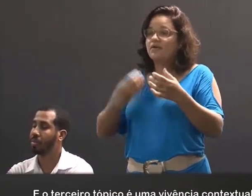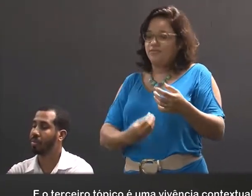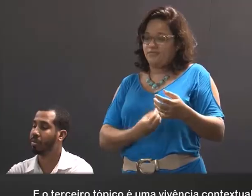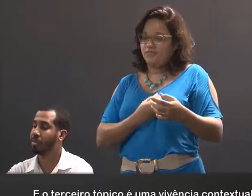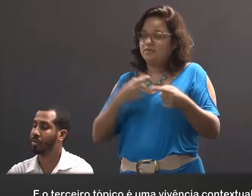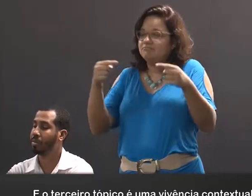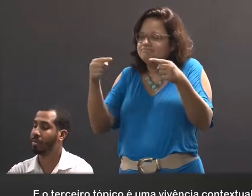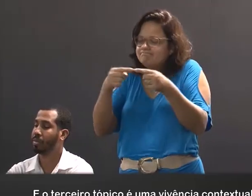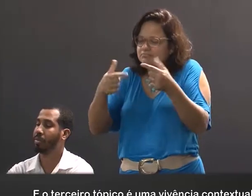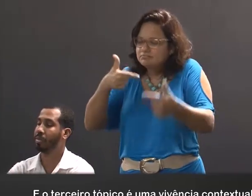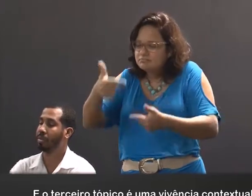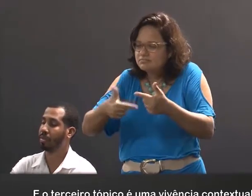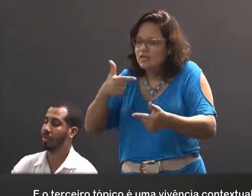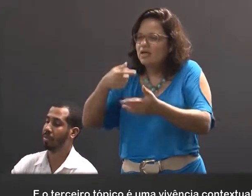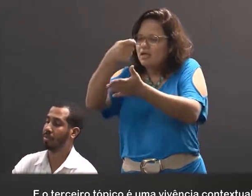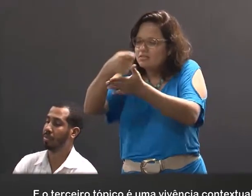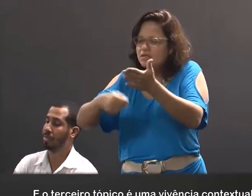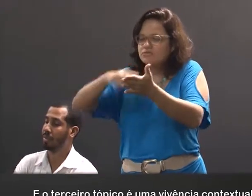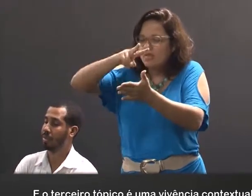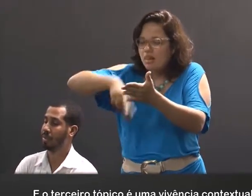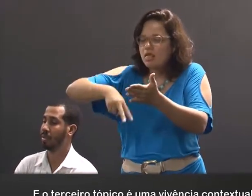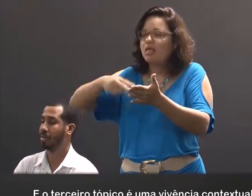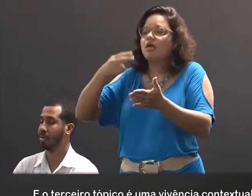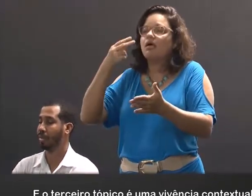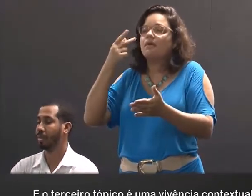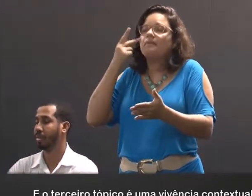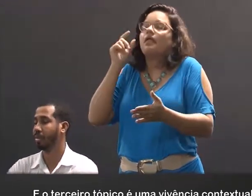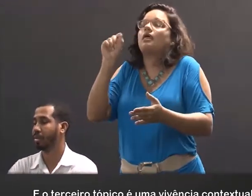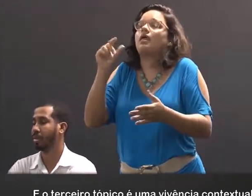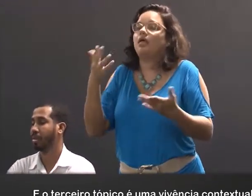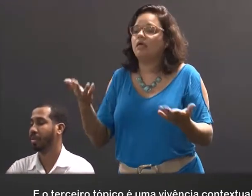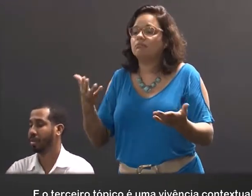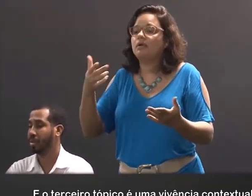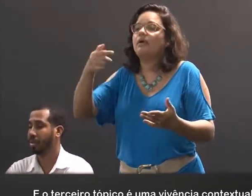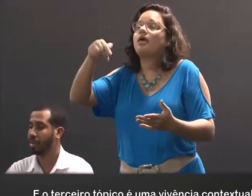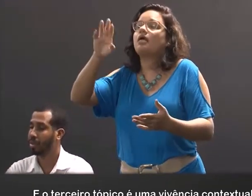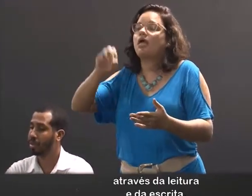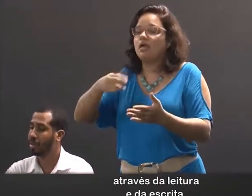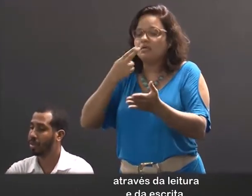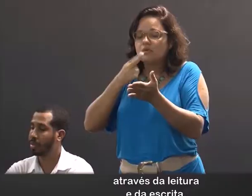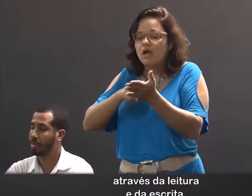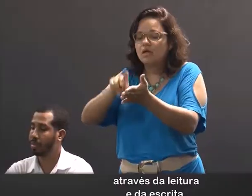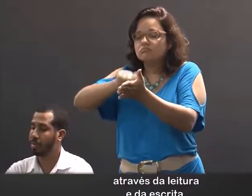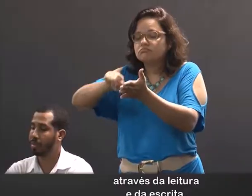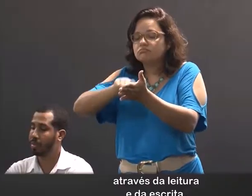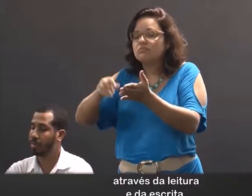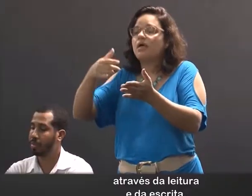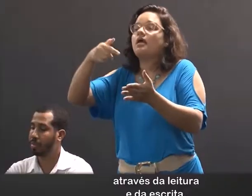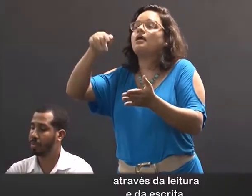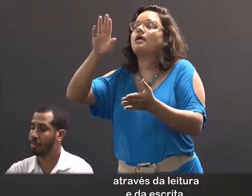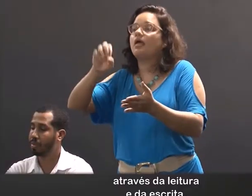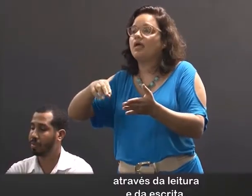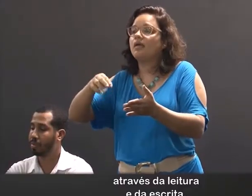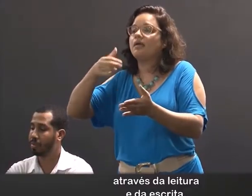terceiro tópico é uma vivência contextualizada através da leitura e da